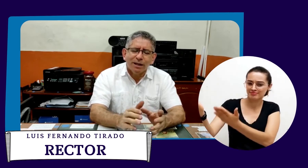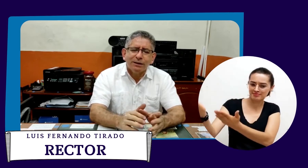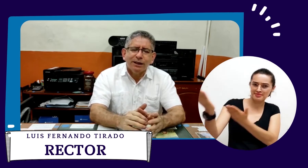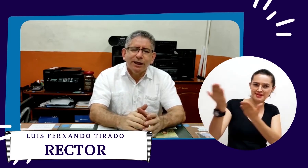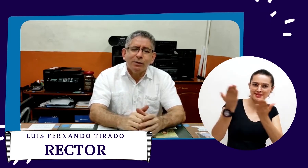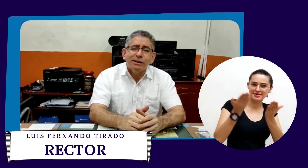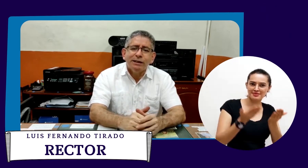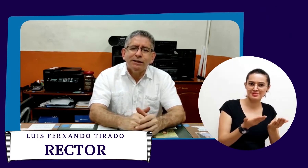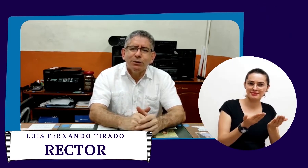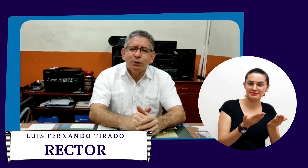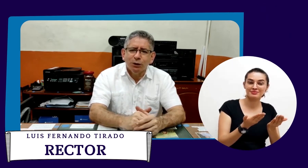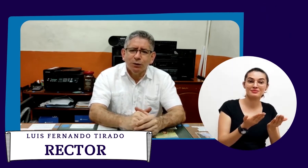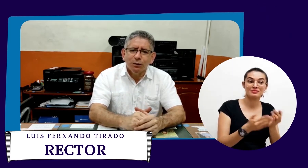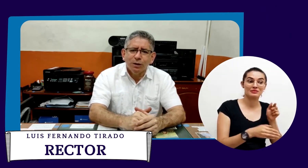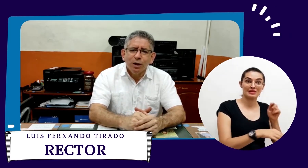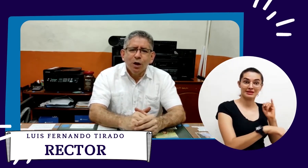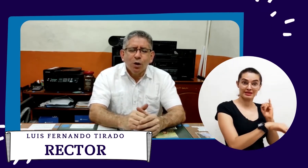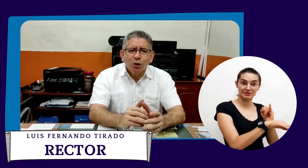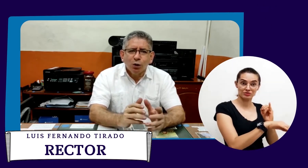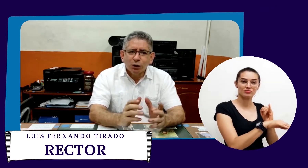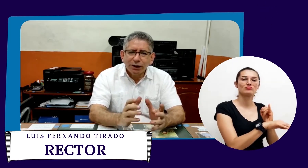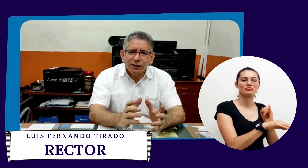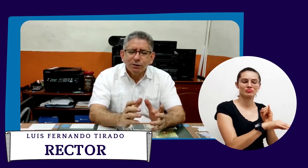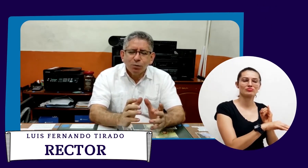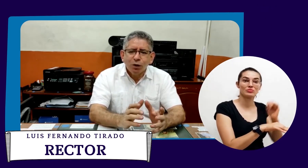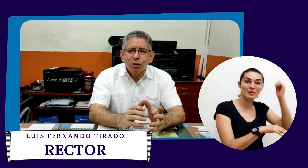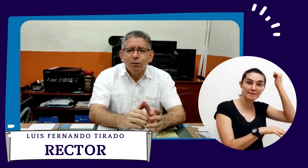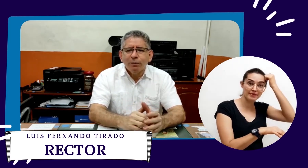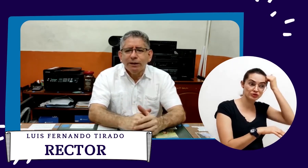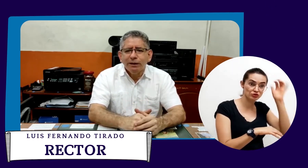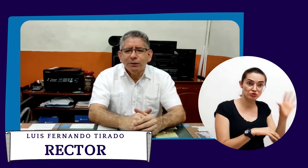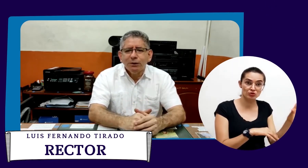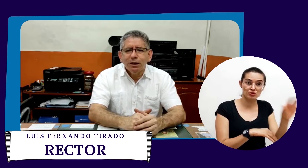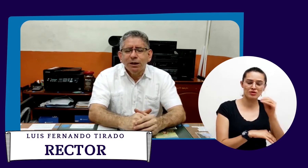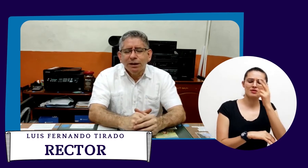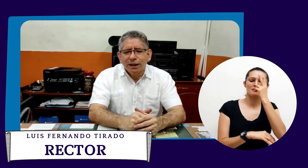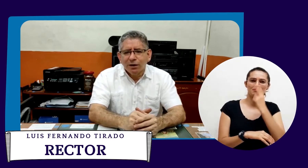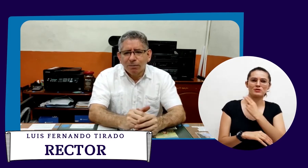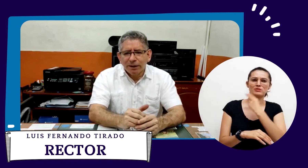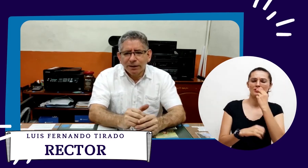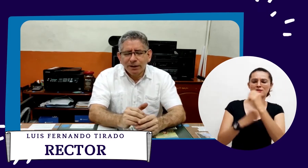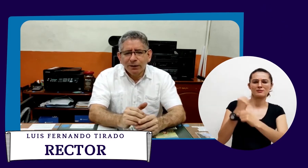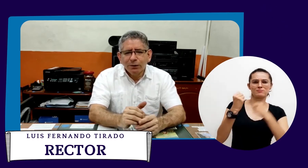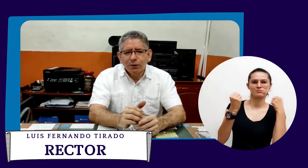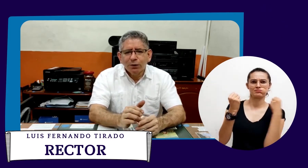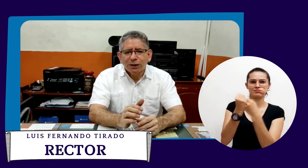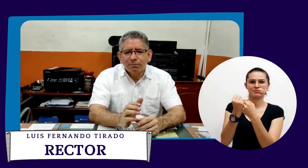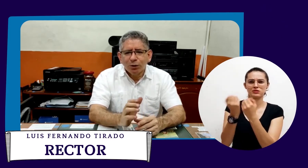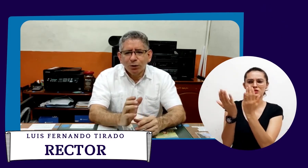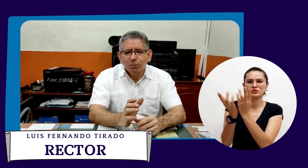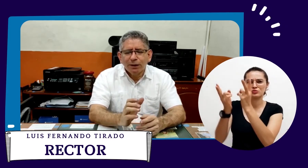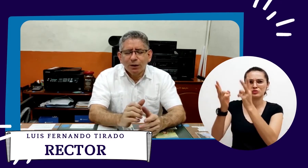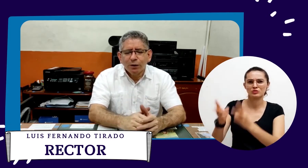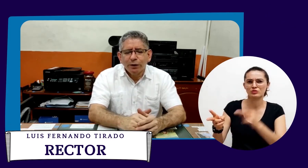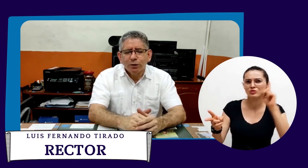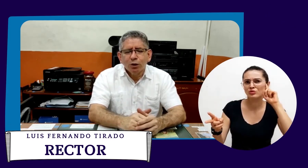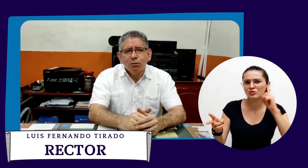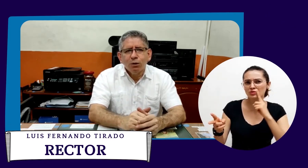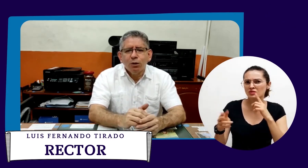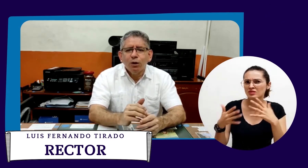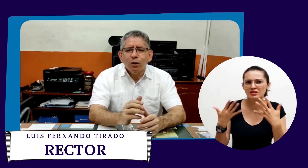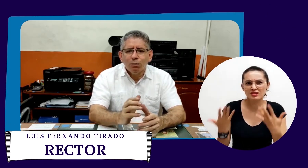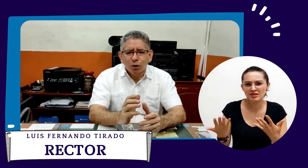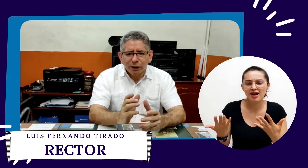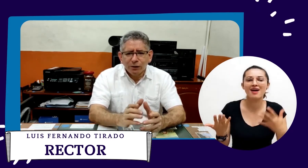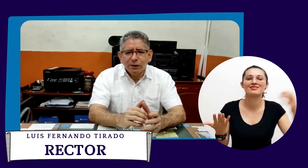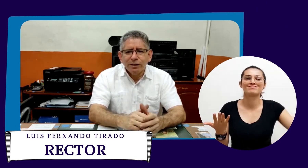a formarse en nuestra institución con docentes muy comprometidos y el acompañamiento de los apoyos pedagógicos